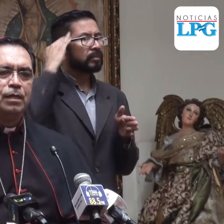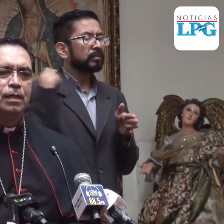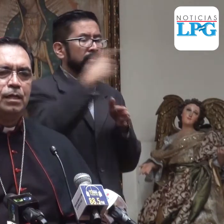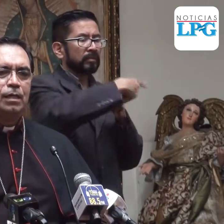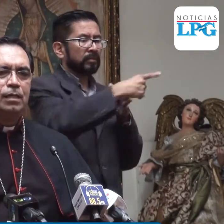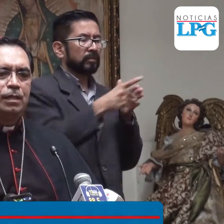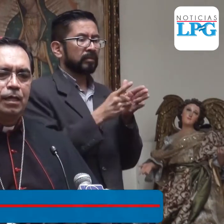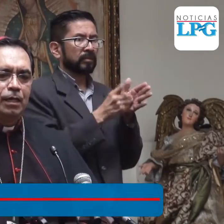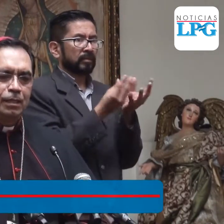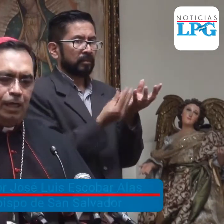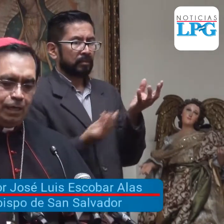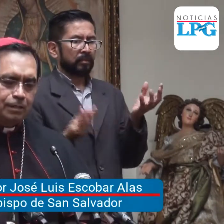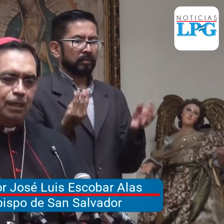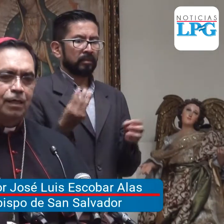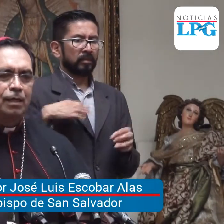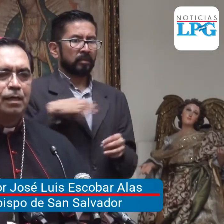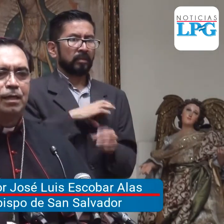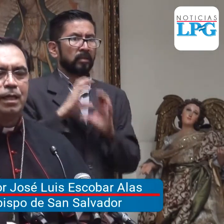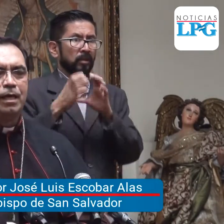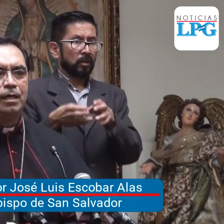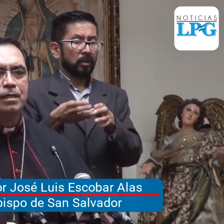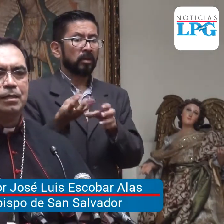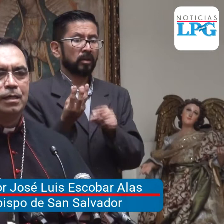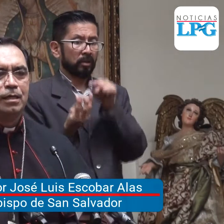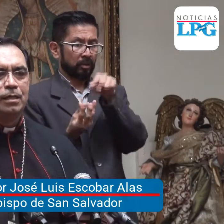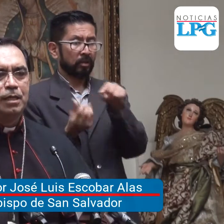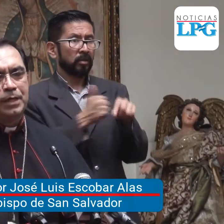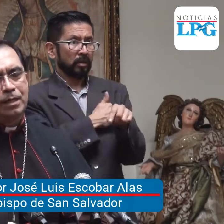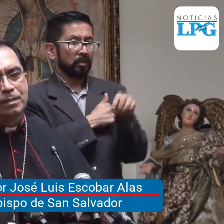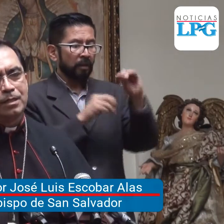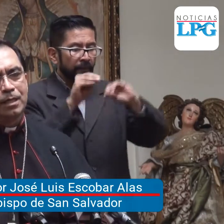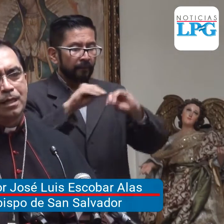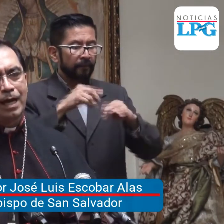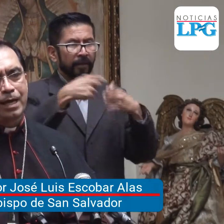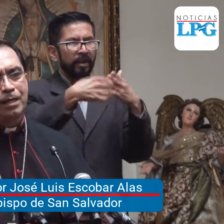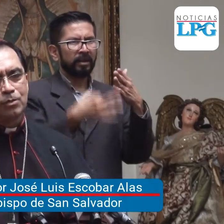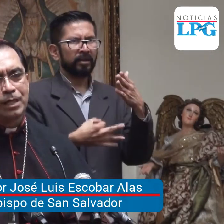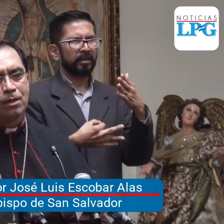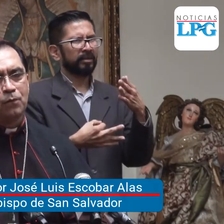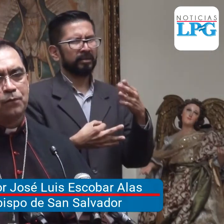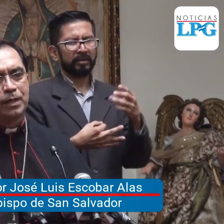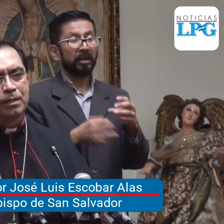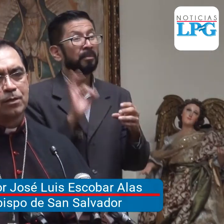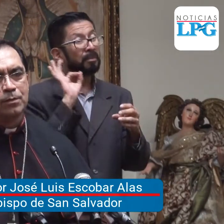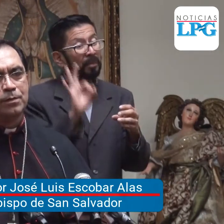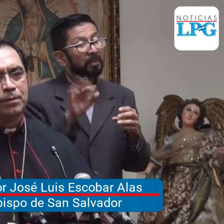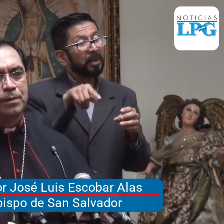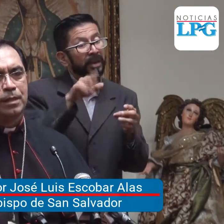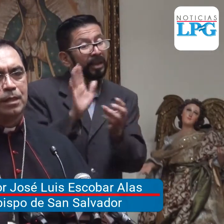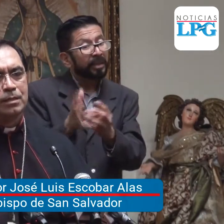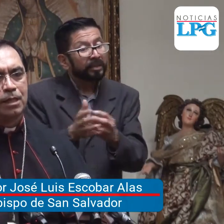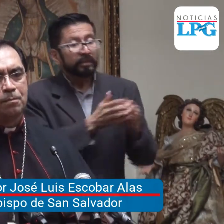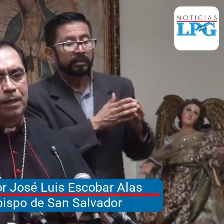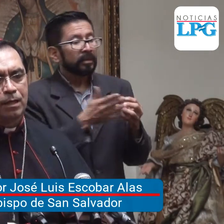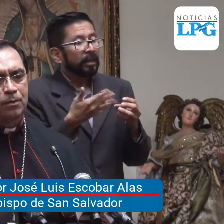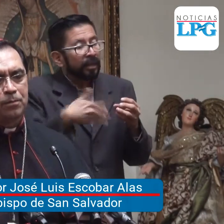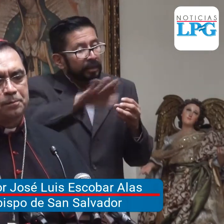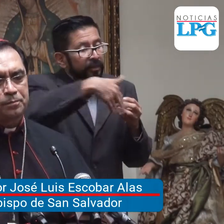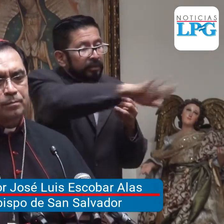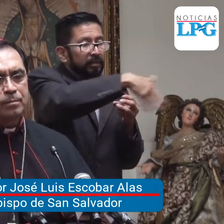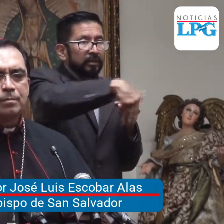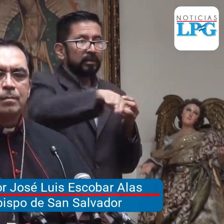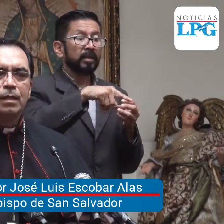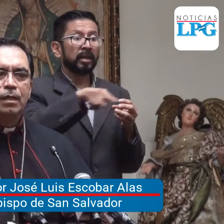comisión de esta ley deberían estar ajenos al conflicto. Y sin